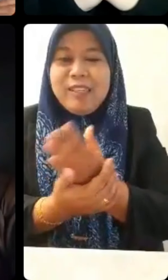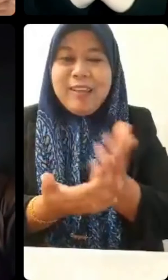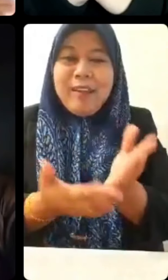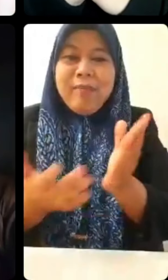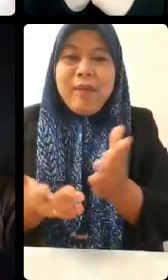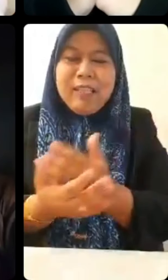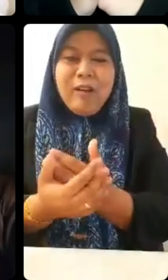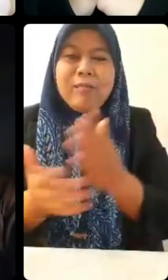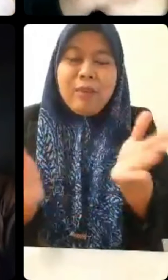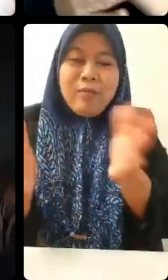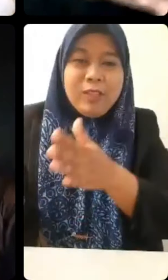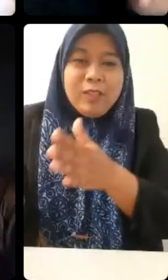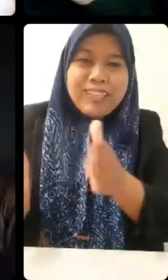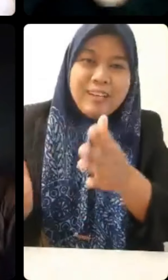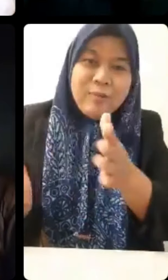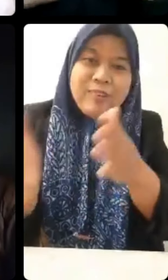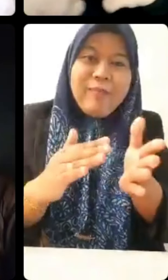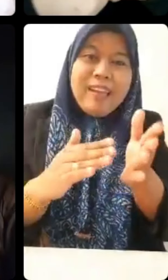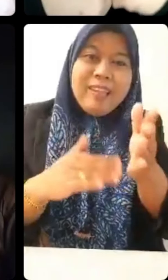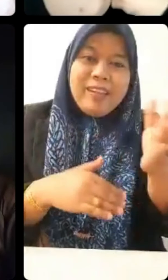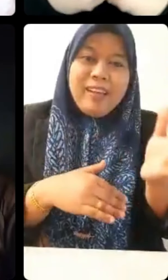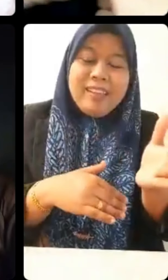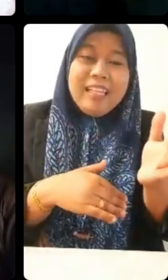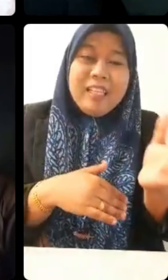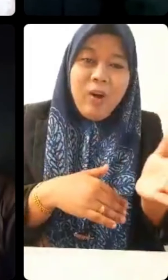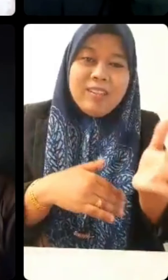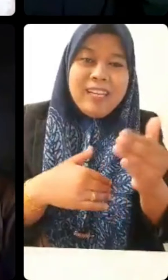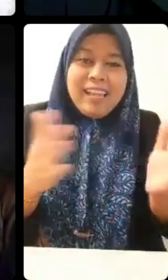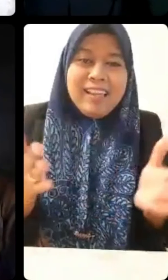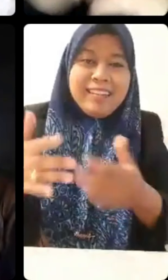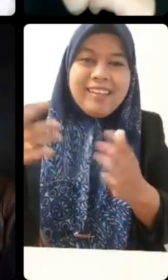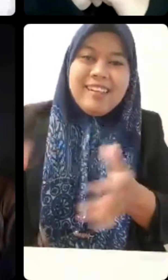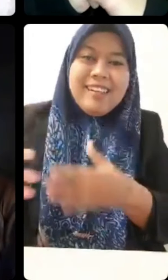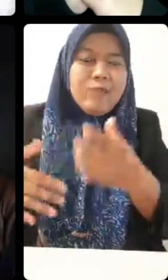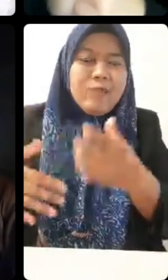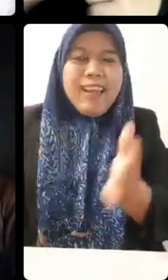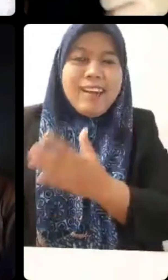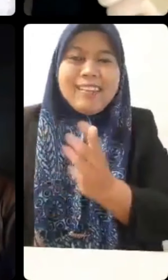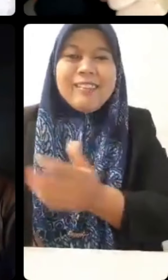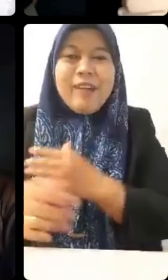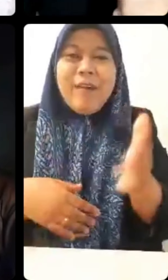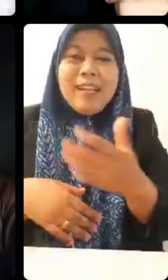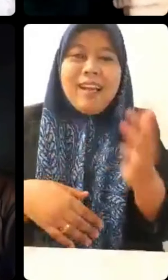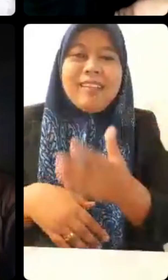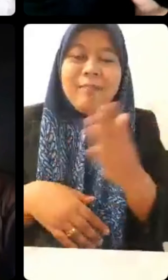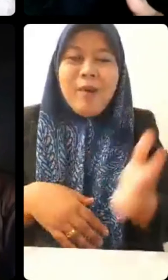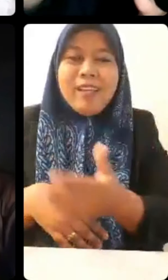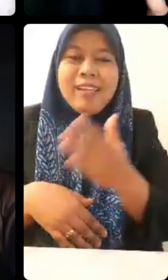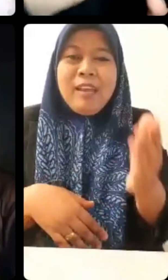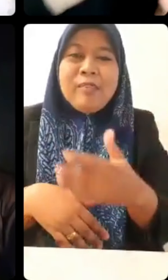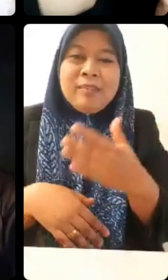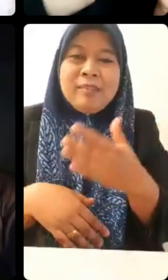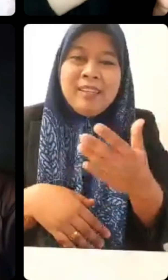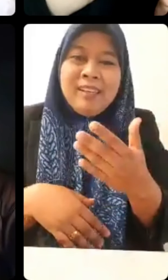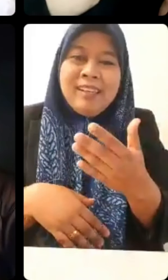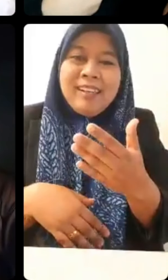yelah, maksudnya lepas dapat TikTok, mula-mula Twitter, kemudian dapat TikTok. Jadi saya buat je lah sebab dah banyak support. Jadi